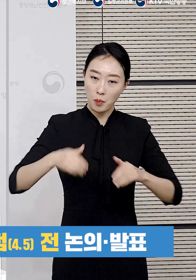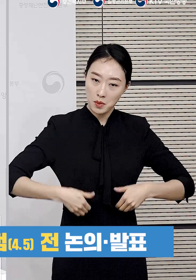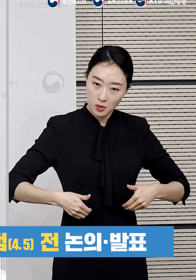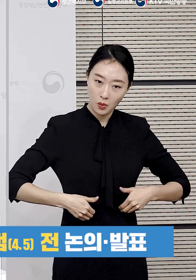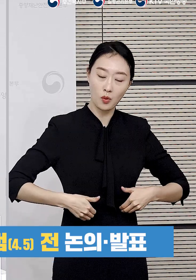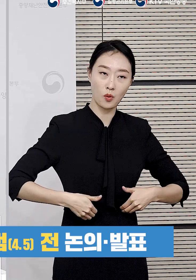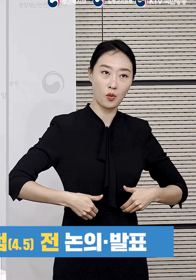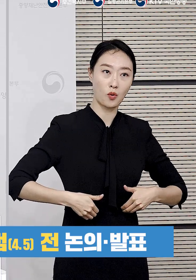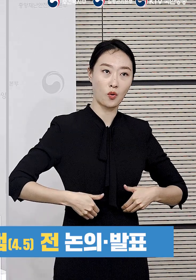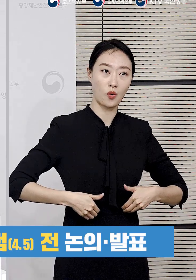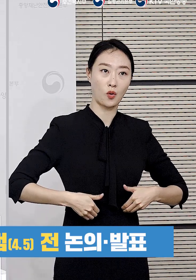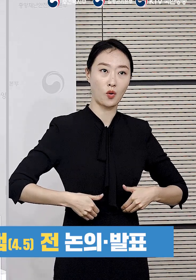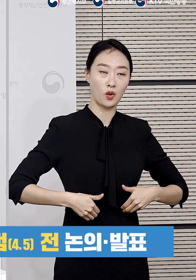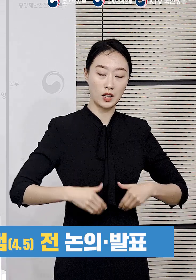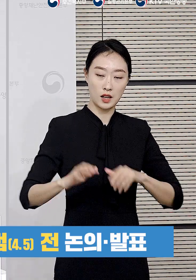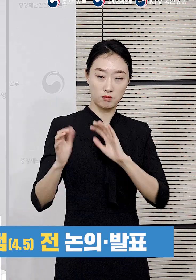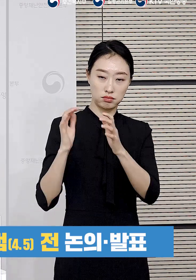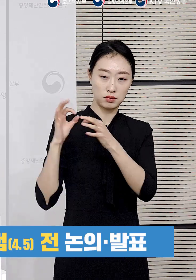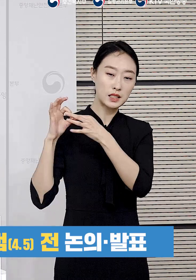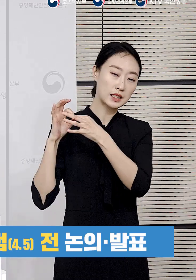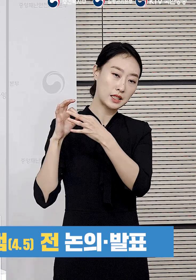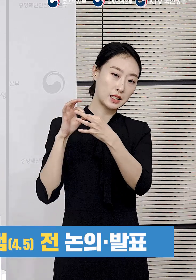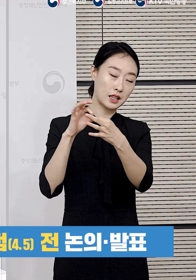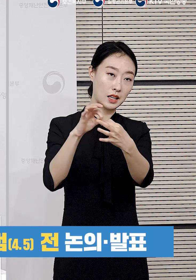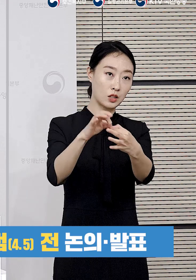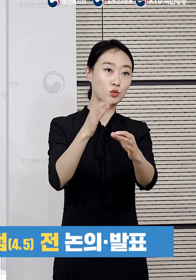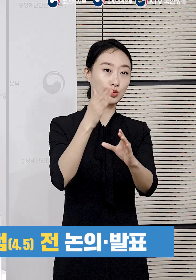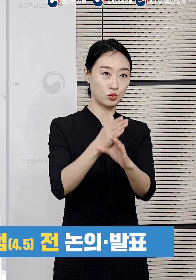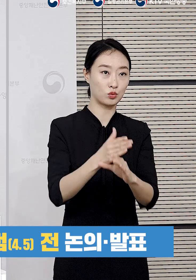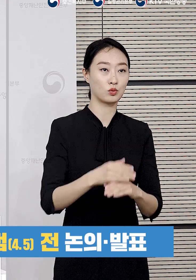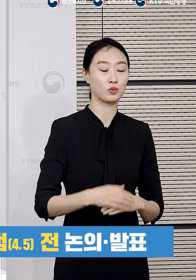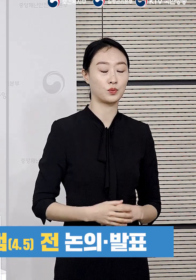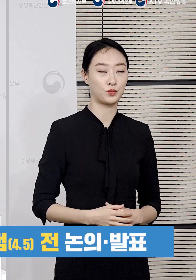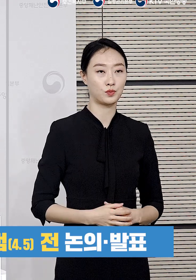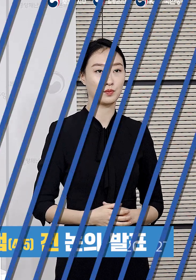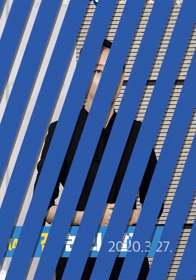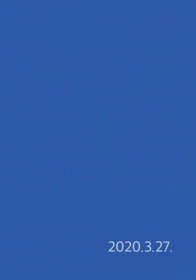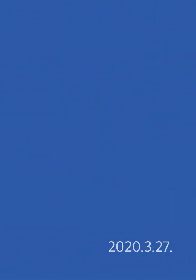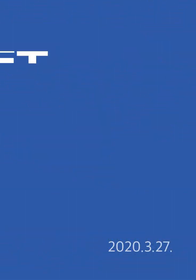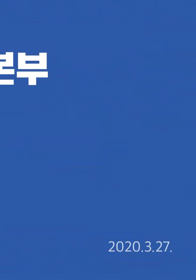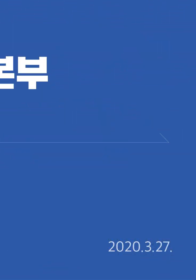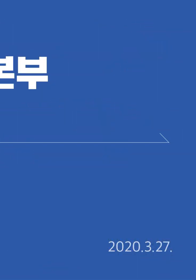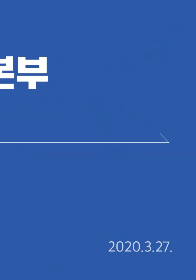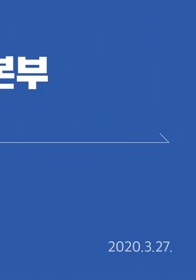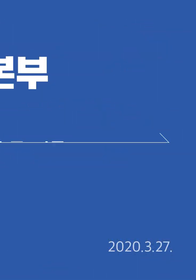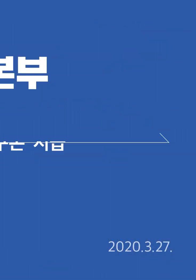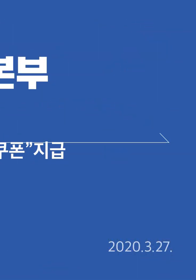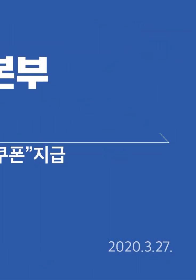것들이 필요한지에 대한 논의들이 이제 지속적으로 이제 이루어질 예정입니다. 네.